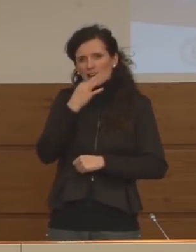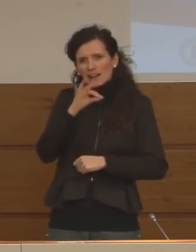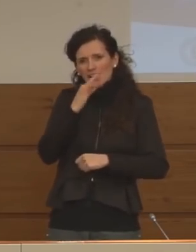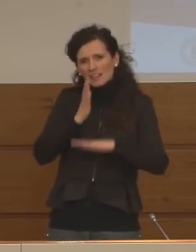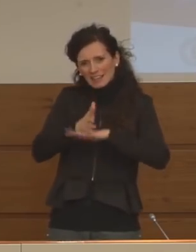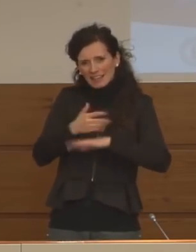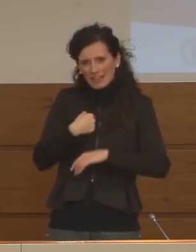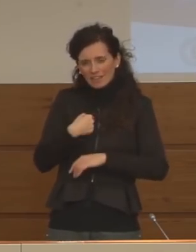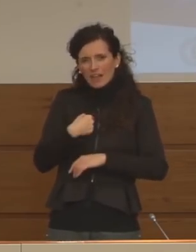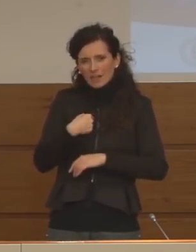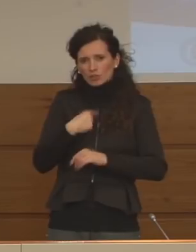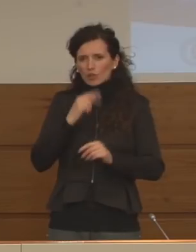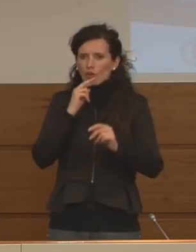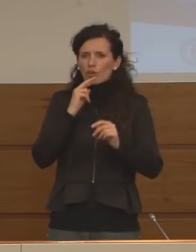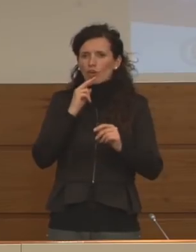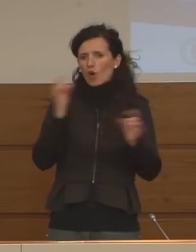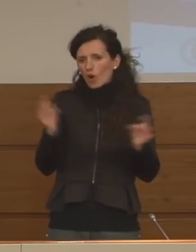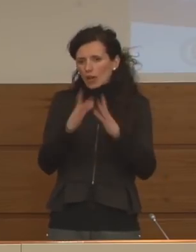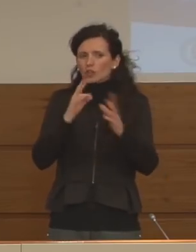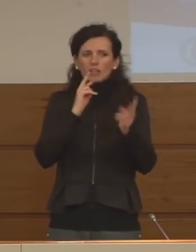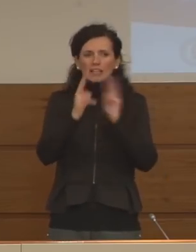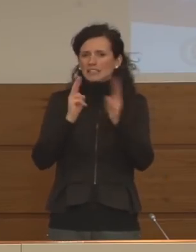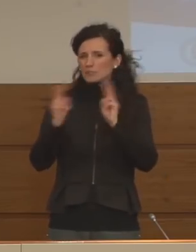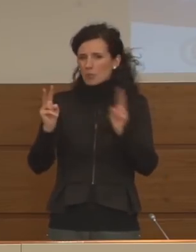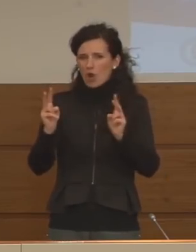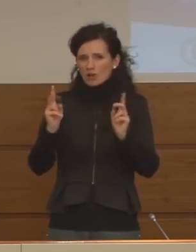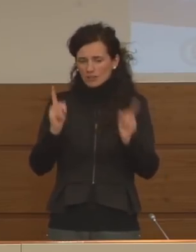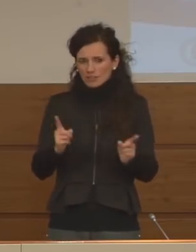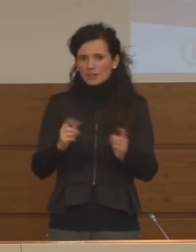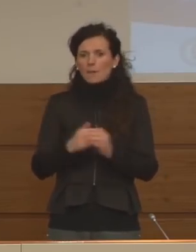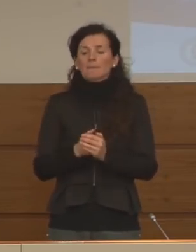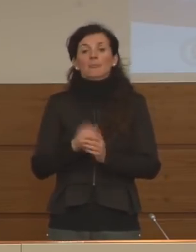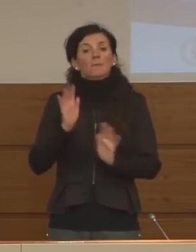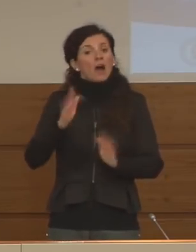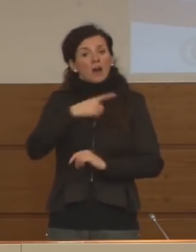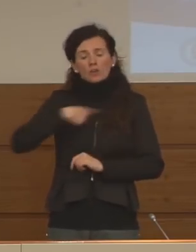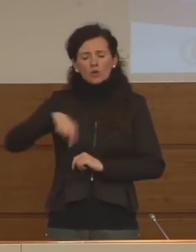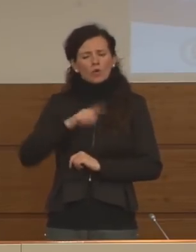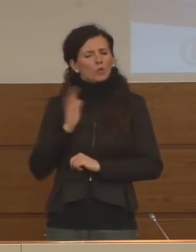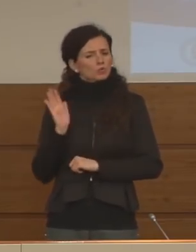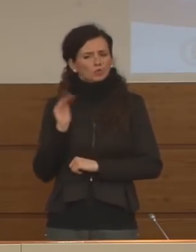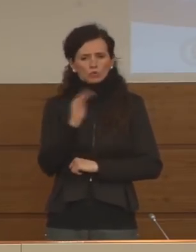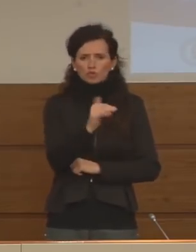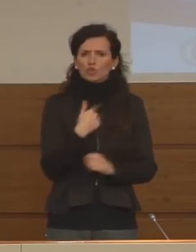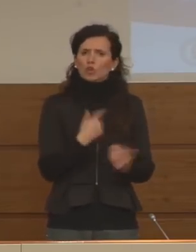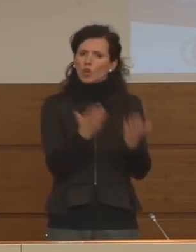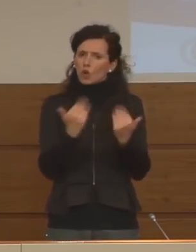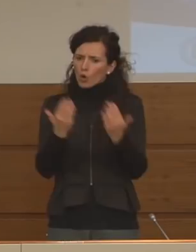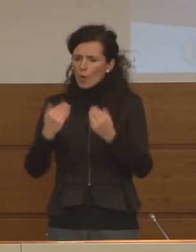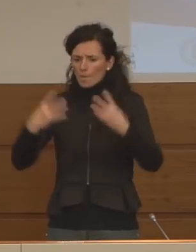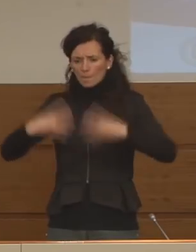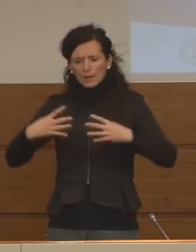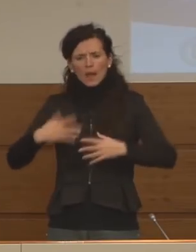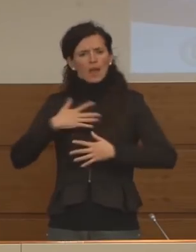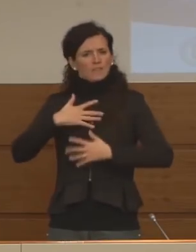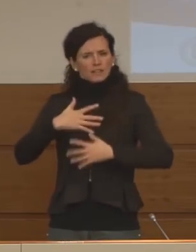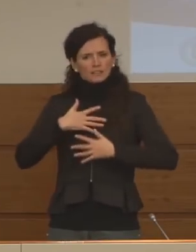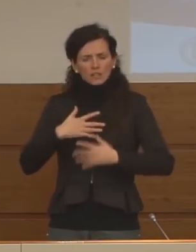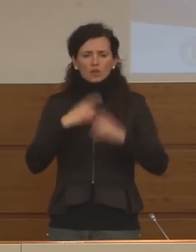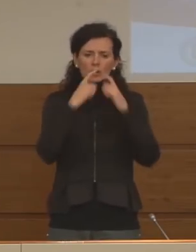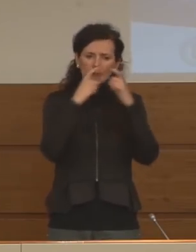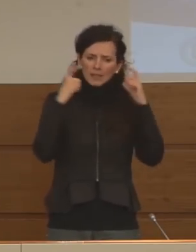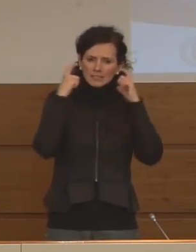nelle risposte alle nostre domande noi tutti i giorni e tutte le notti compriamo ventilatori mascherine